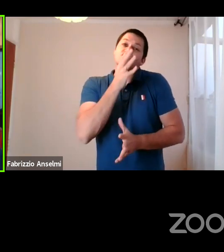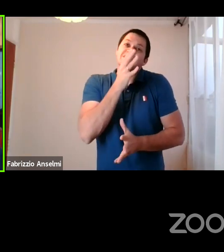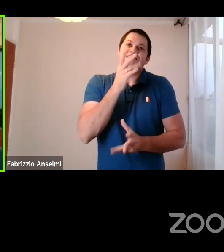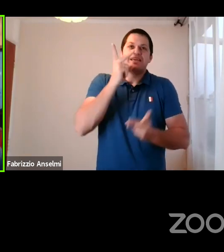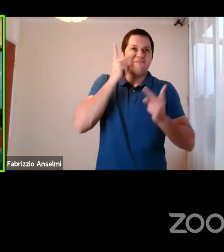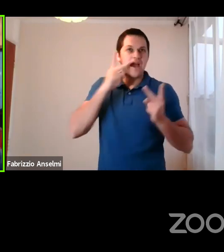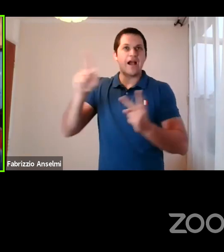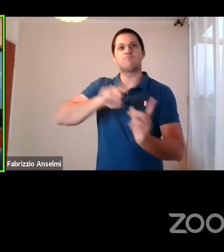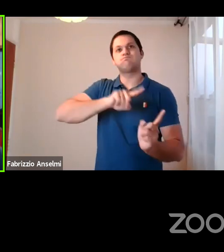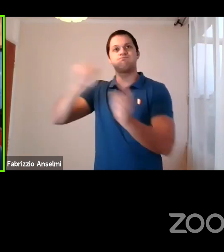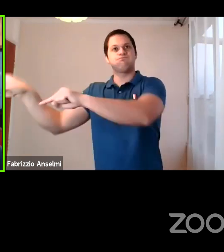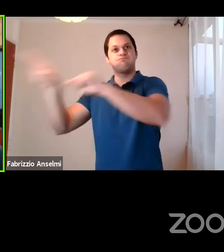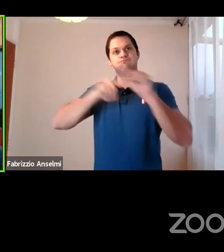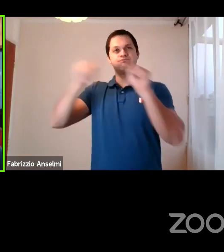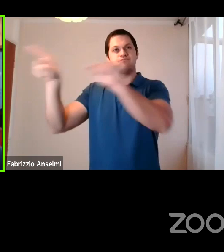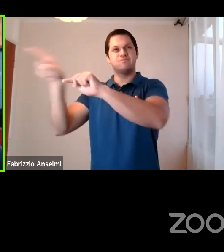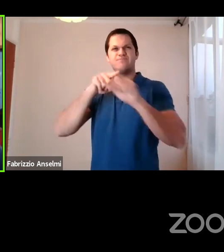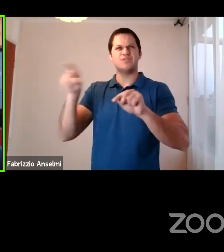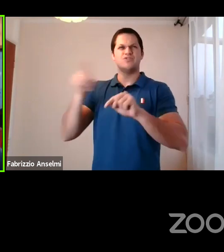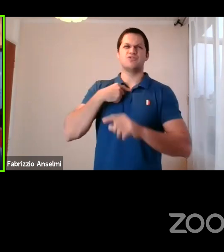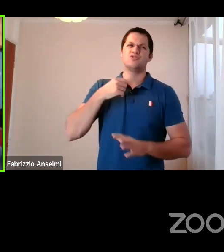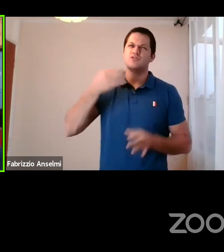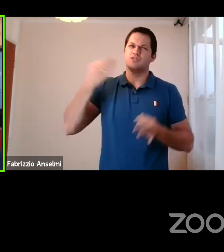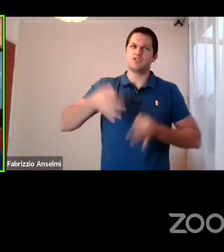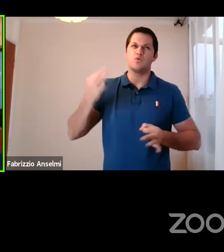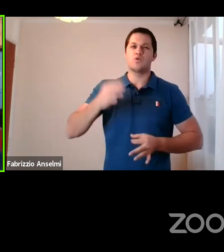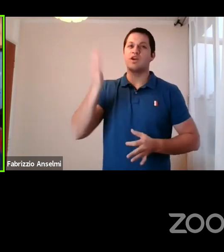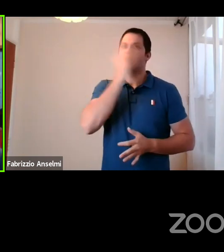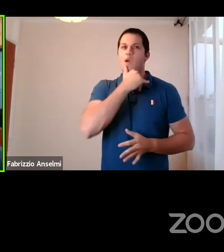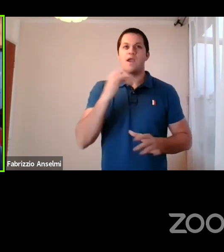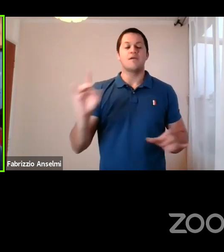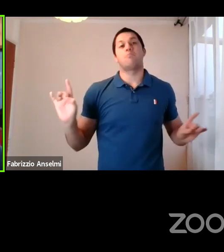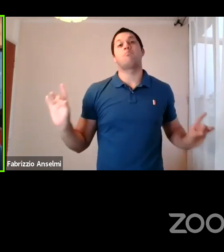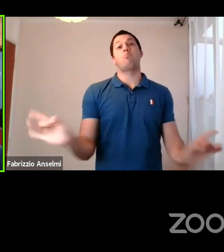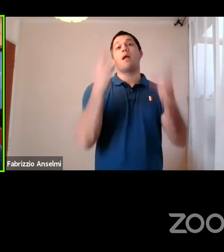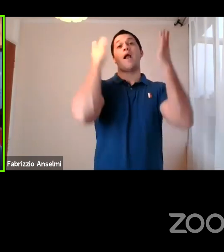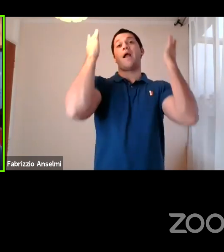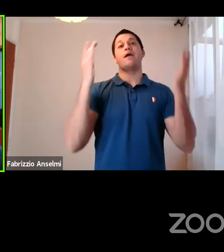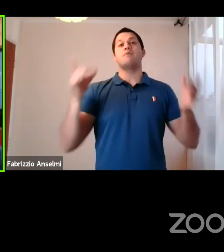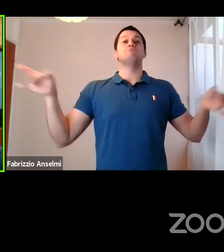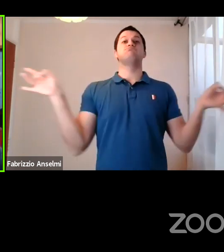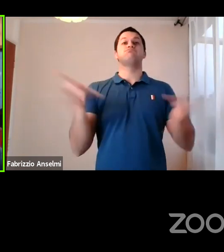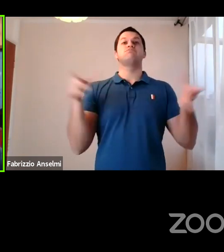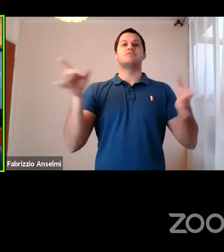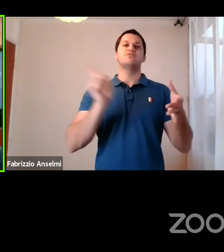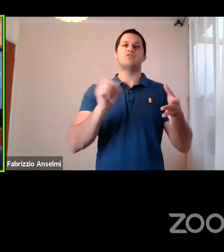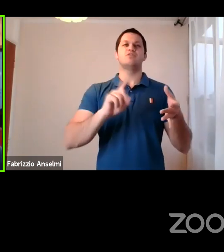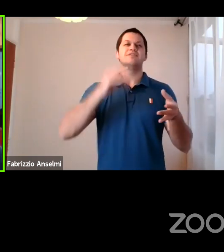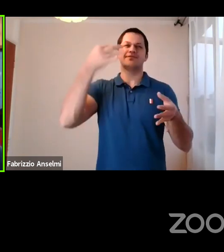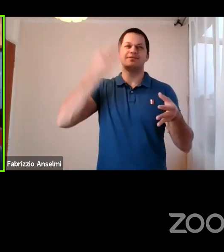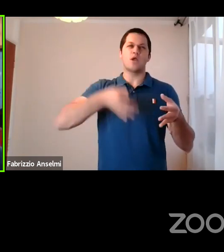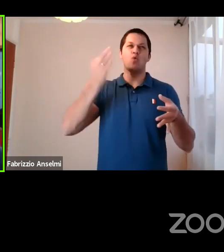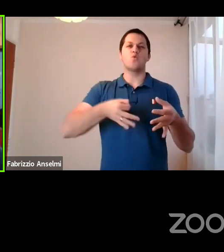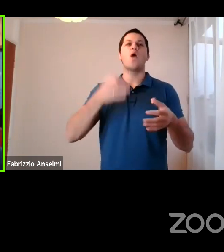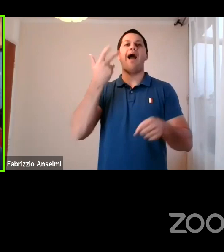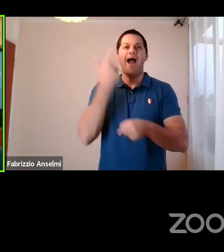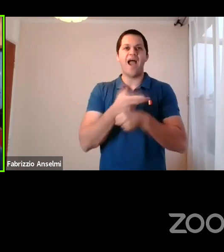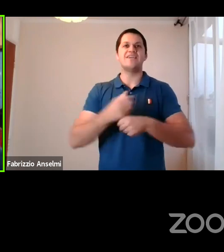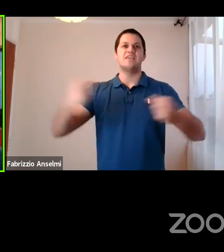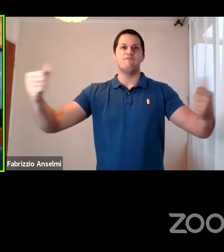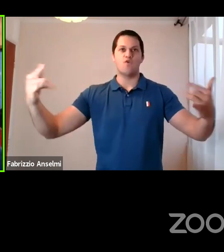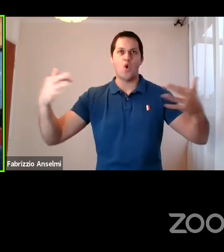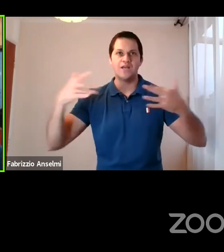por generación espontánea, sino que hay una influencia entre países. Y no me cabe la menor duda entonces que nos